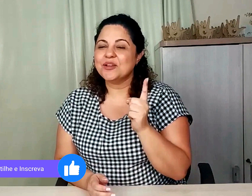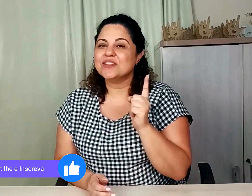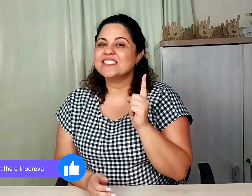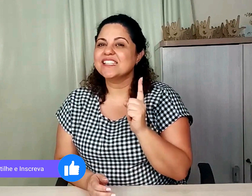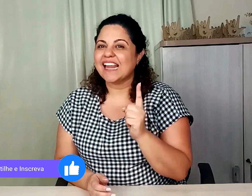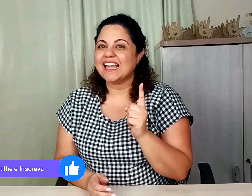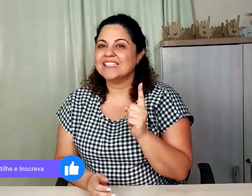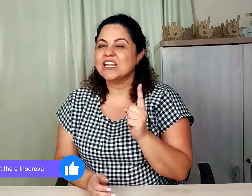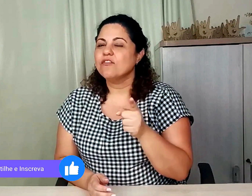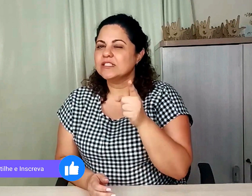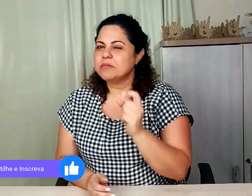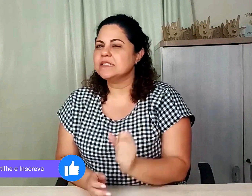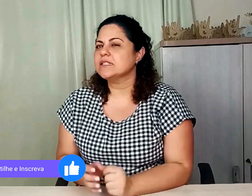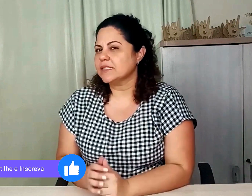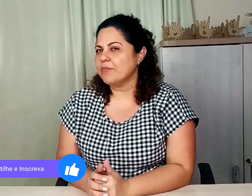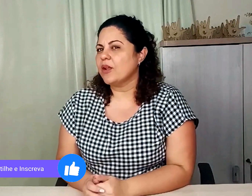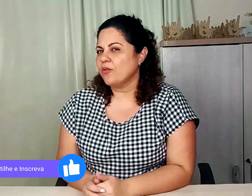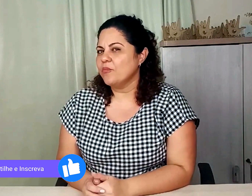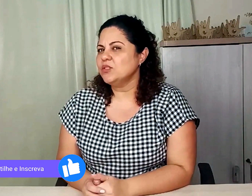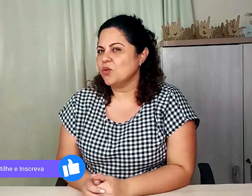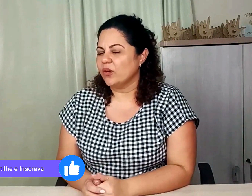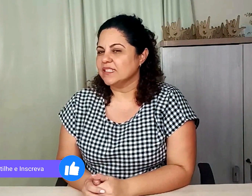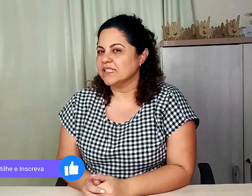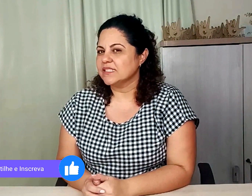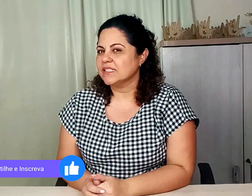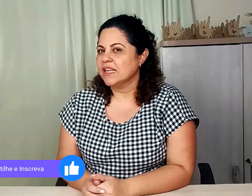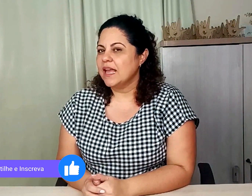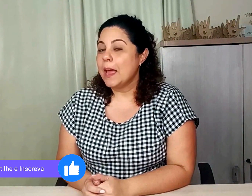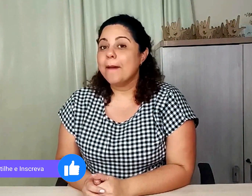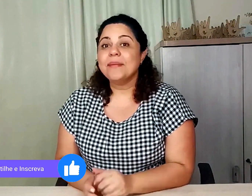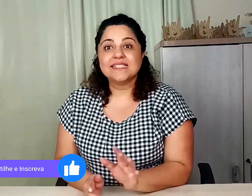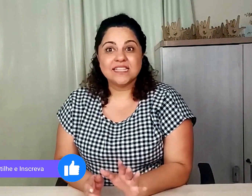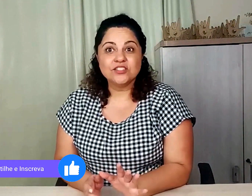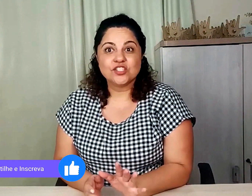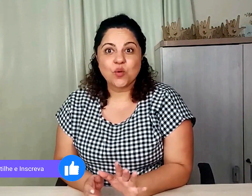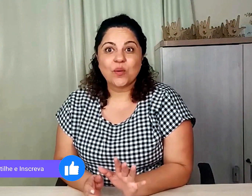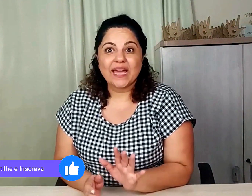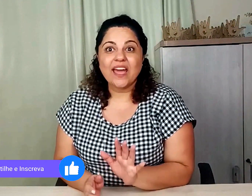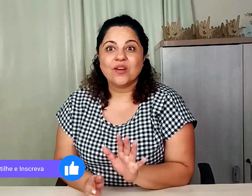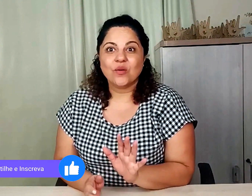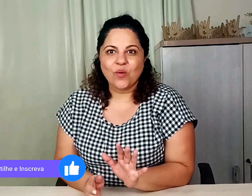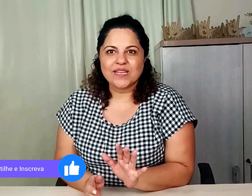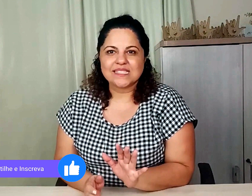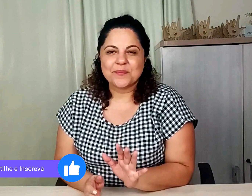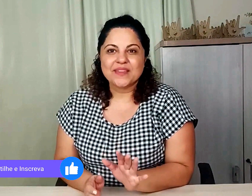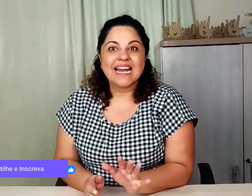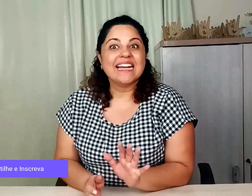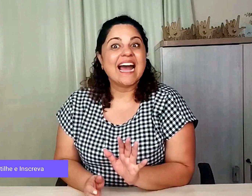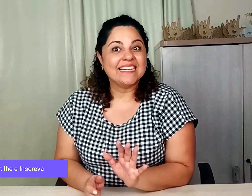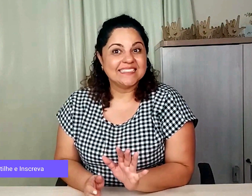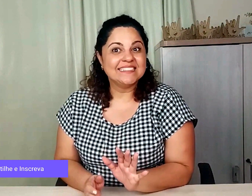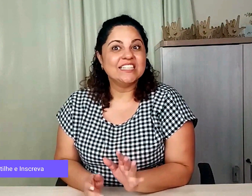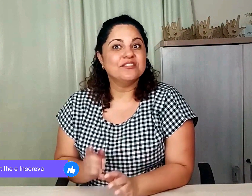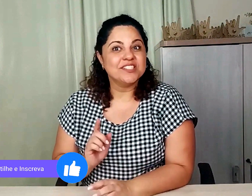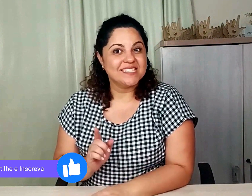língua de sinais, você precisa saber algumas coisas. Mas antes de qualquer coisa, garanta que